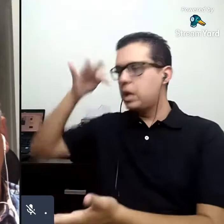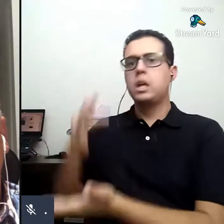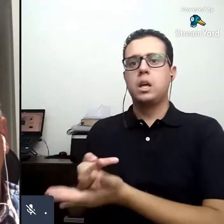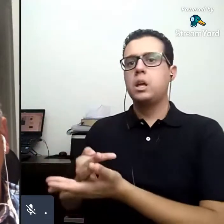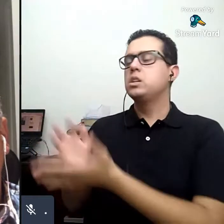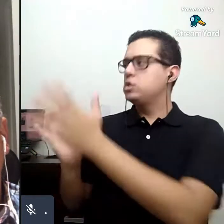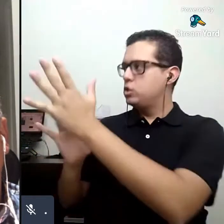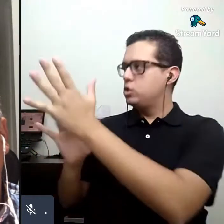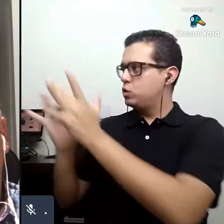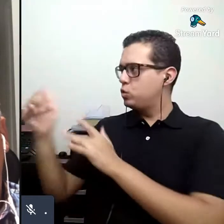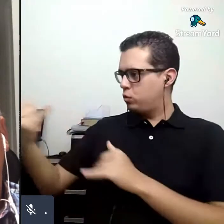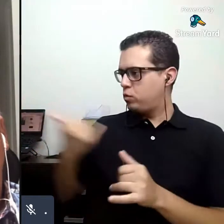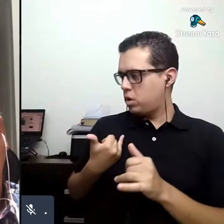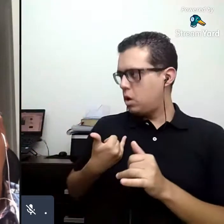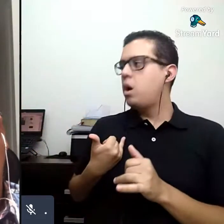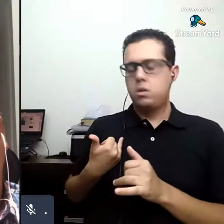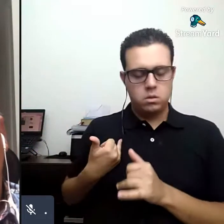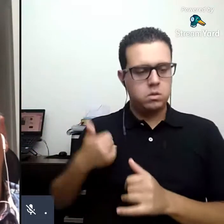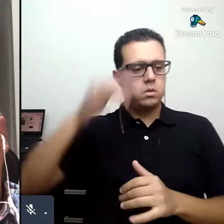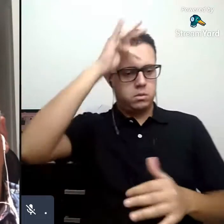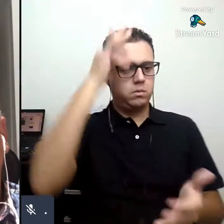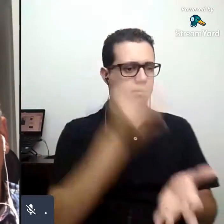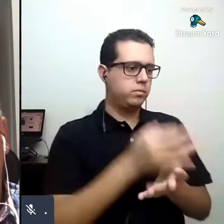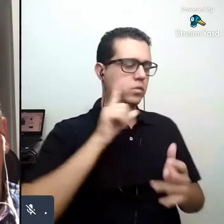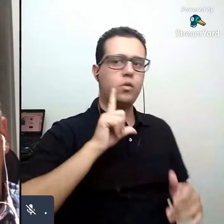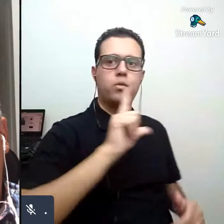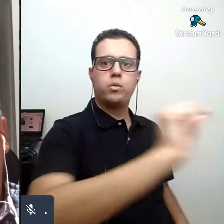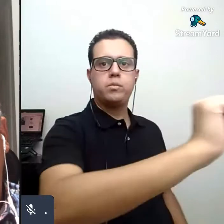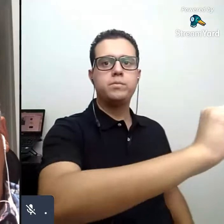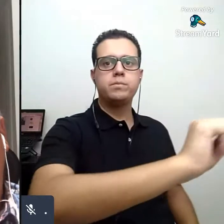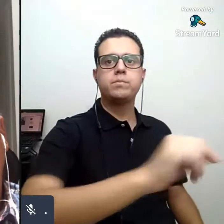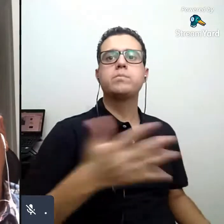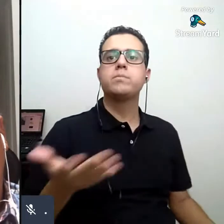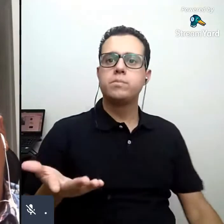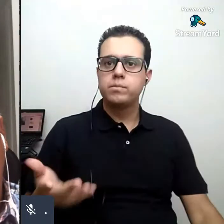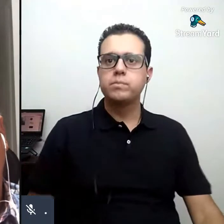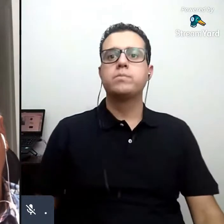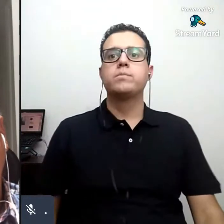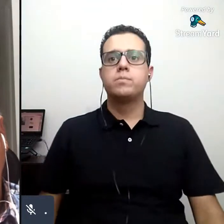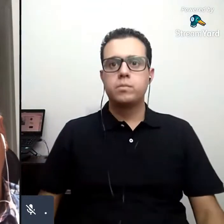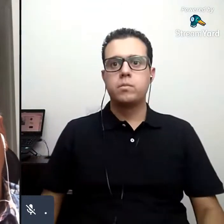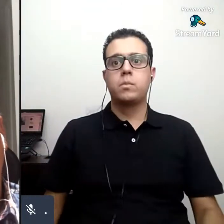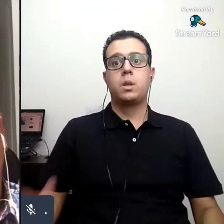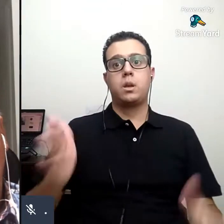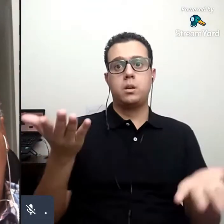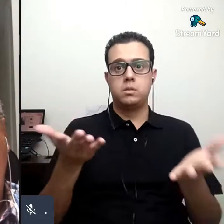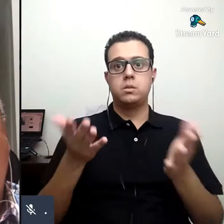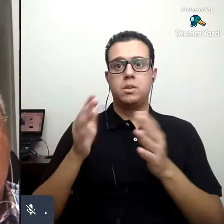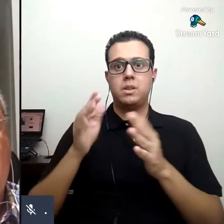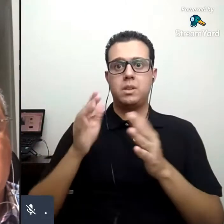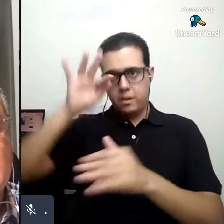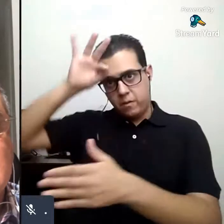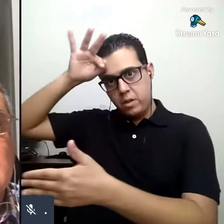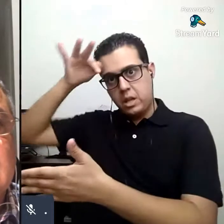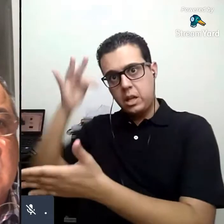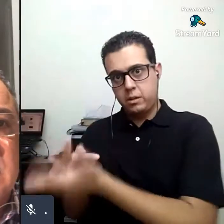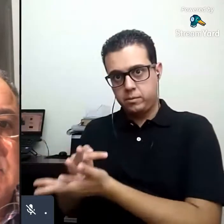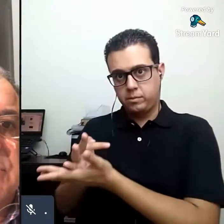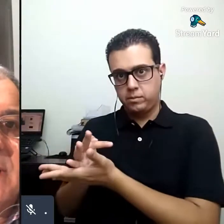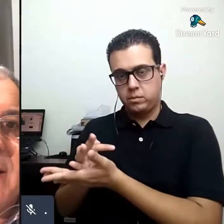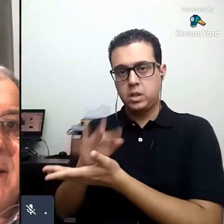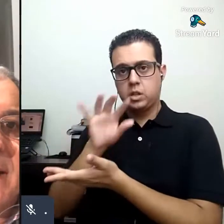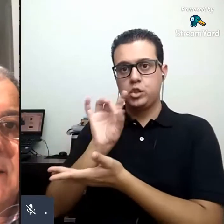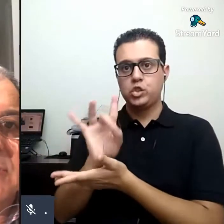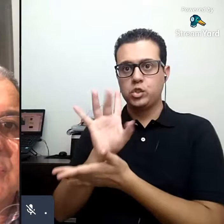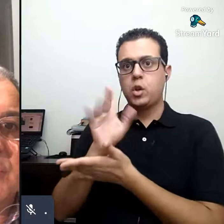Jesus disse. E a sua fé passa das palavras para a crença